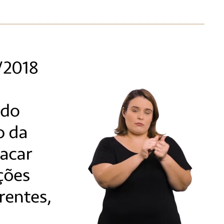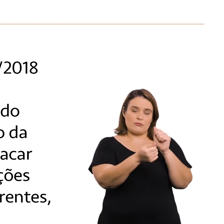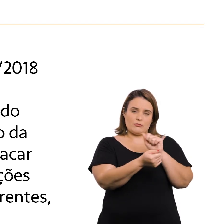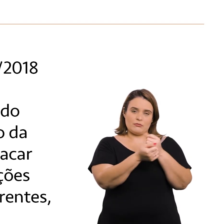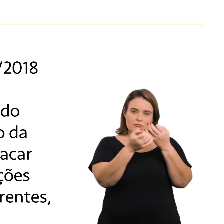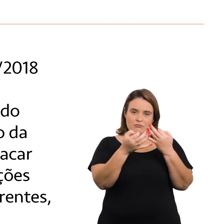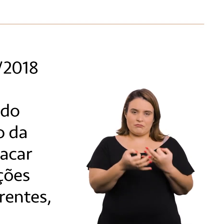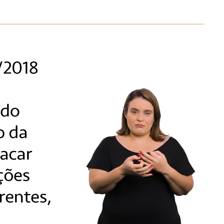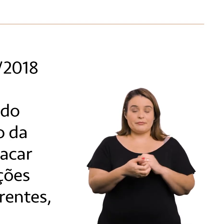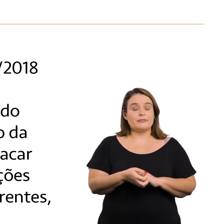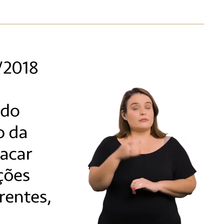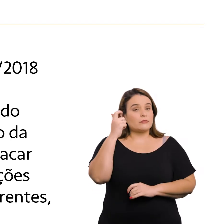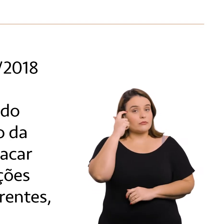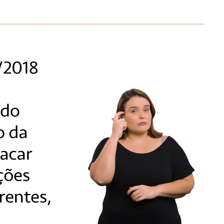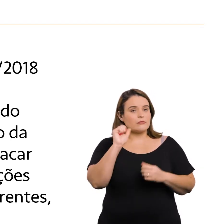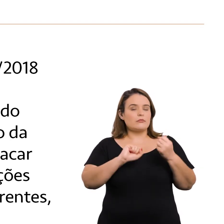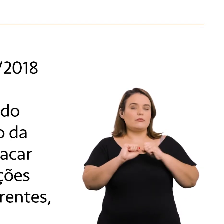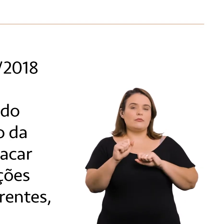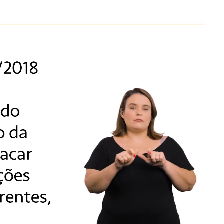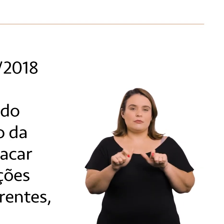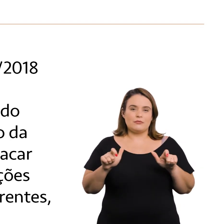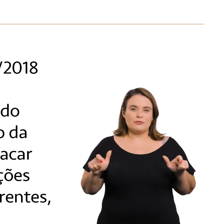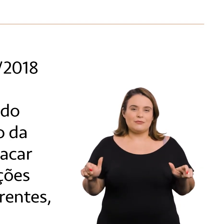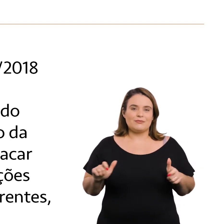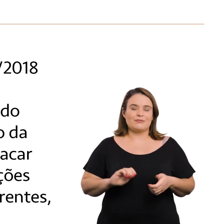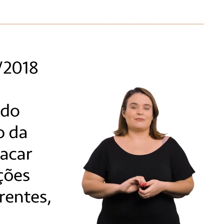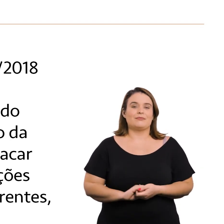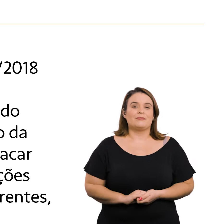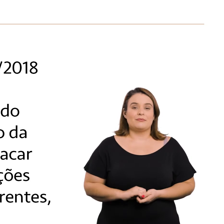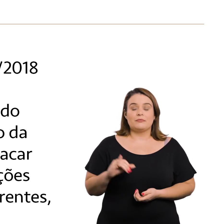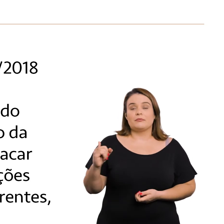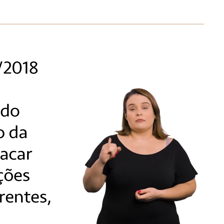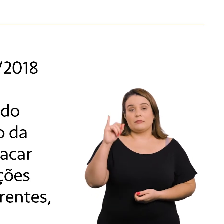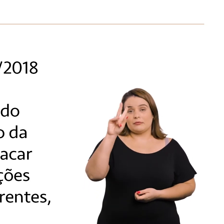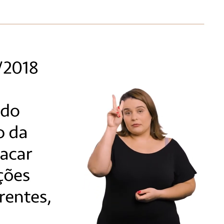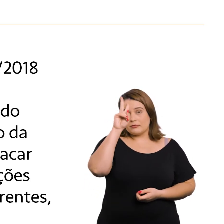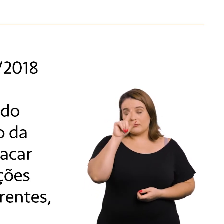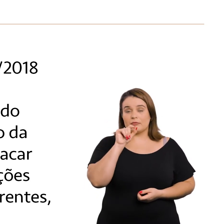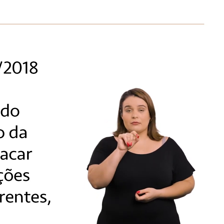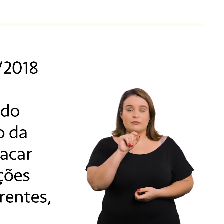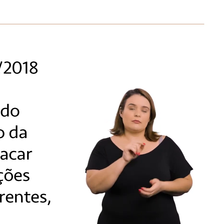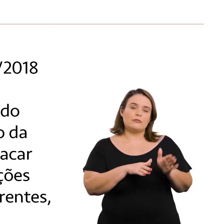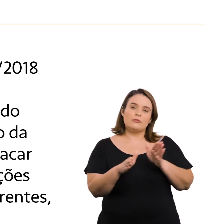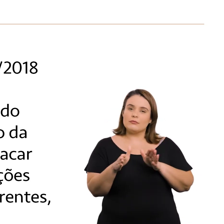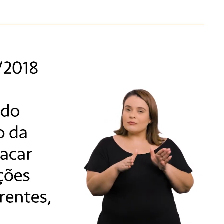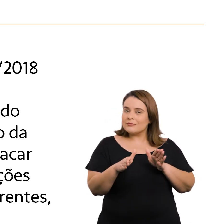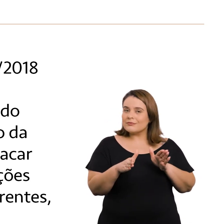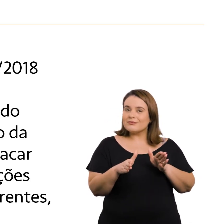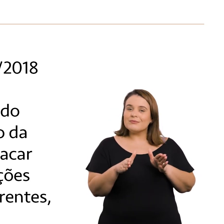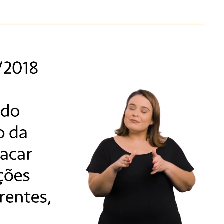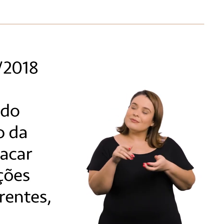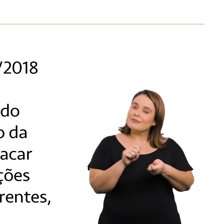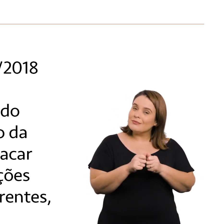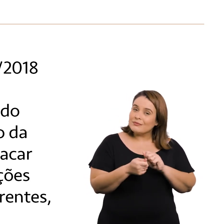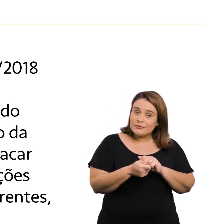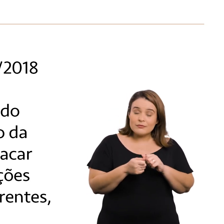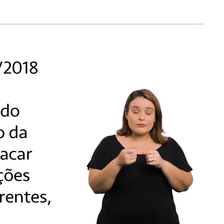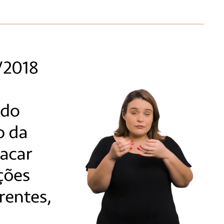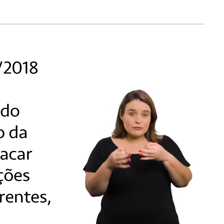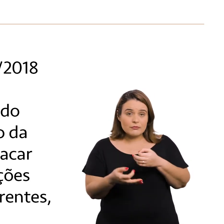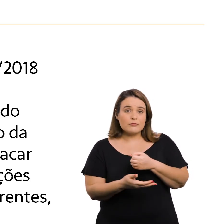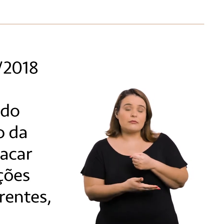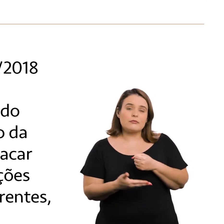razoáveis, levando em consideração o tamanho da empresa. É importante destacar que acessibilidade e